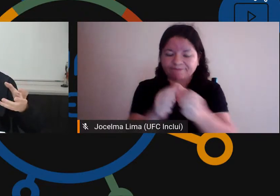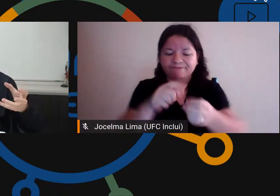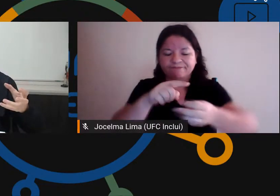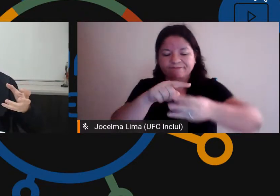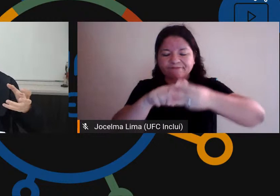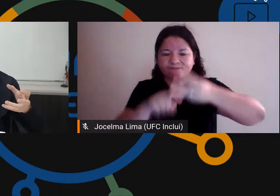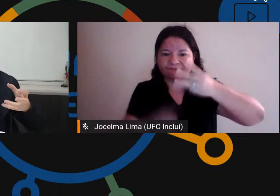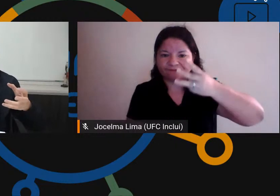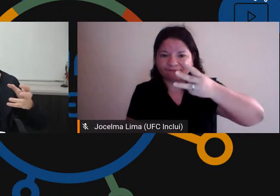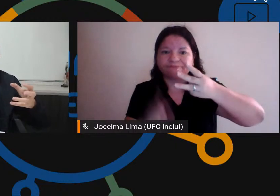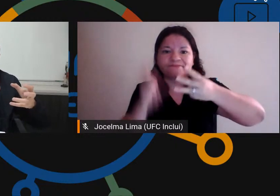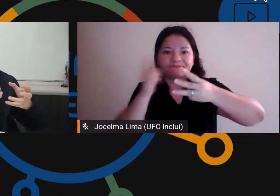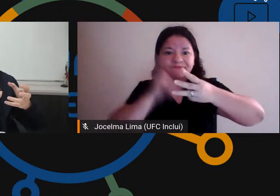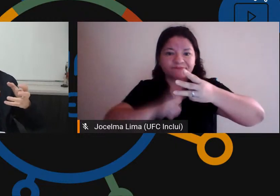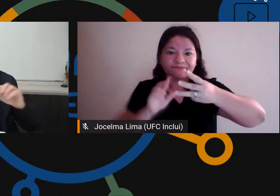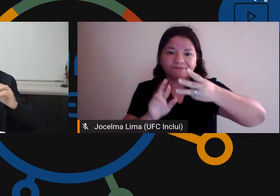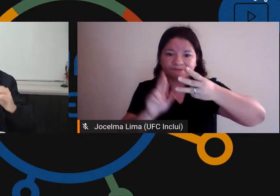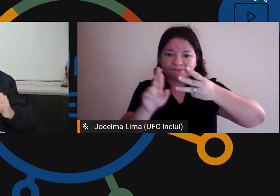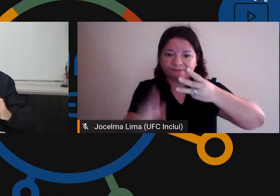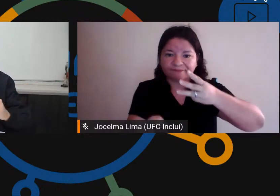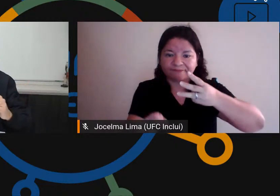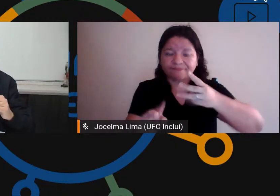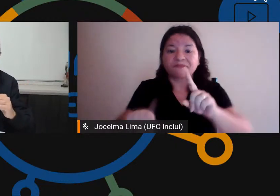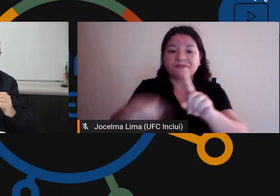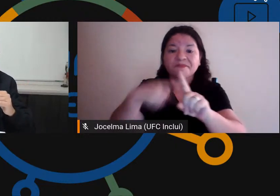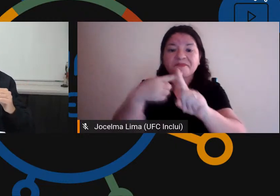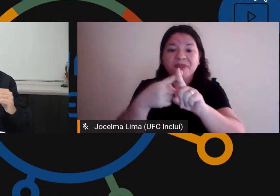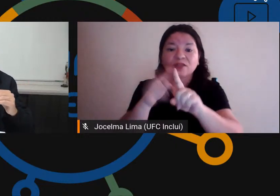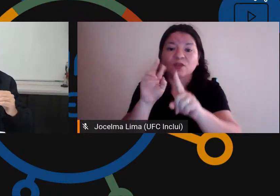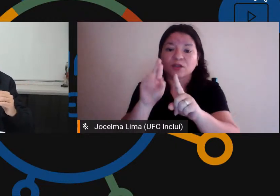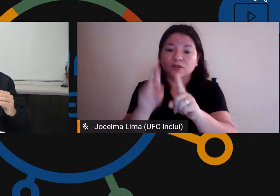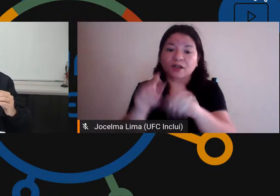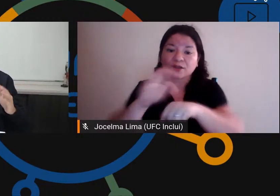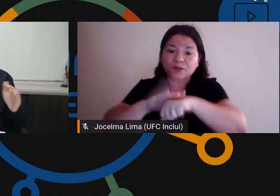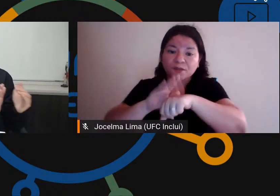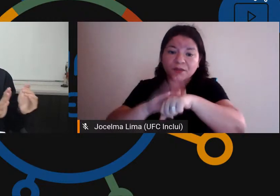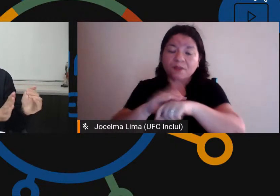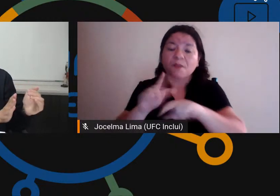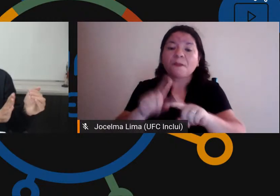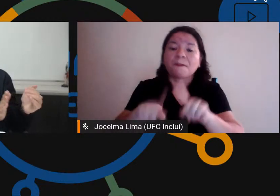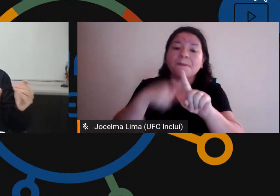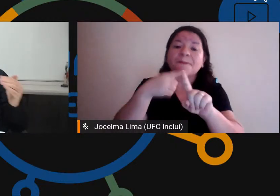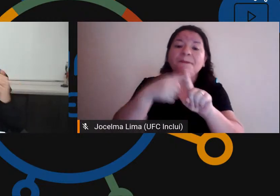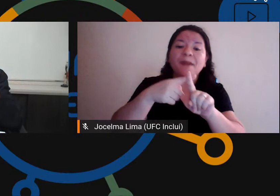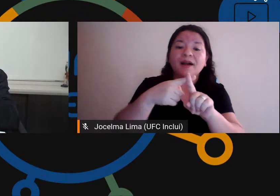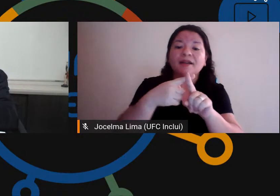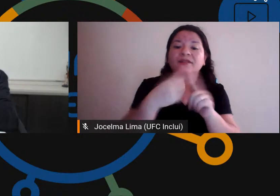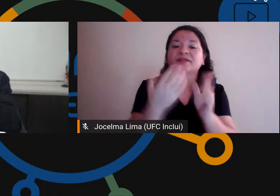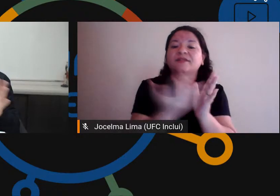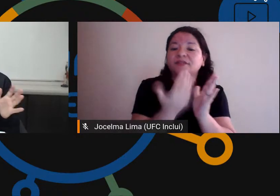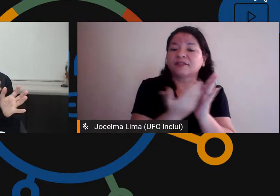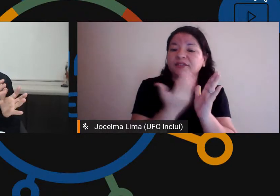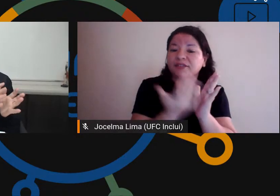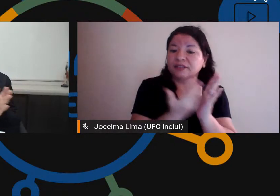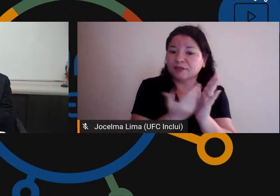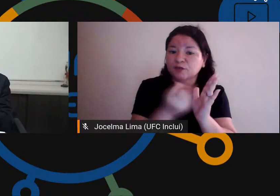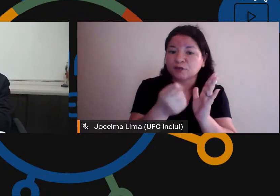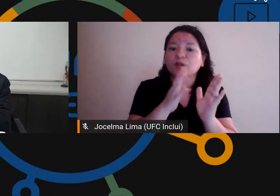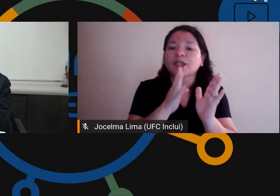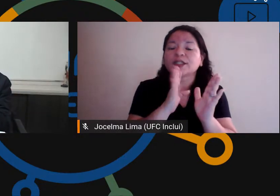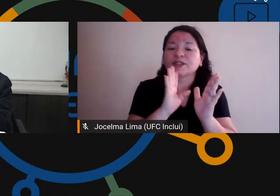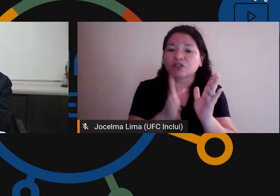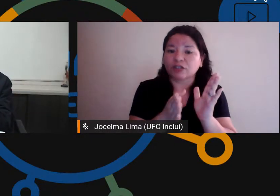obter o resultado, mais os resultados, mais a literatura que você conhece, prove para o leitor por que